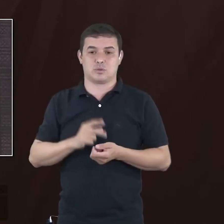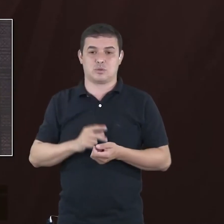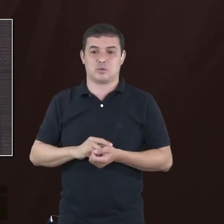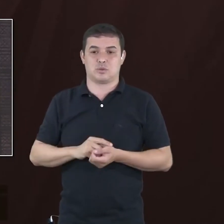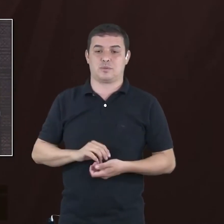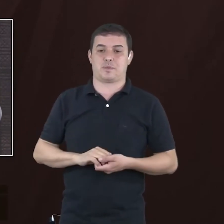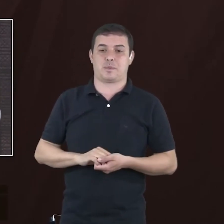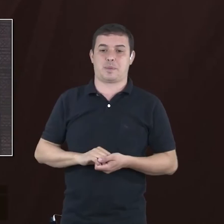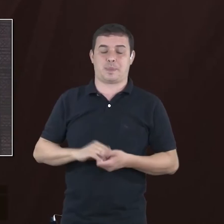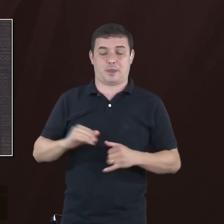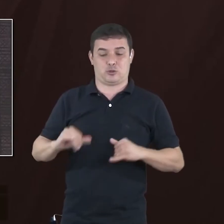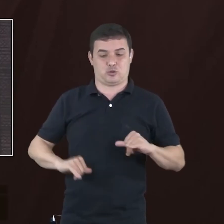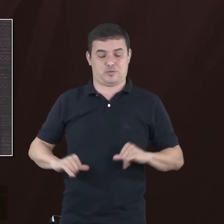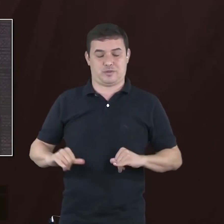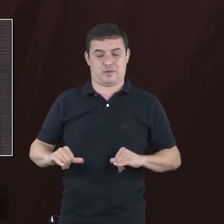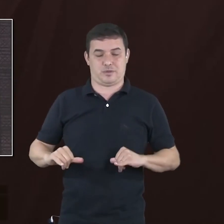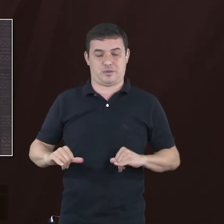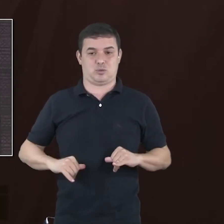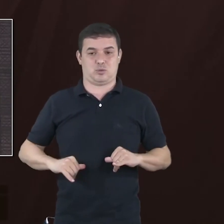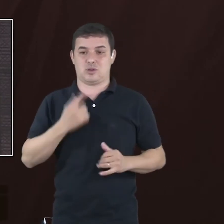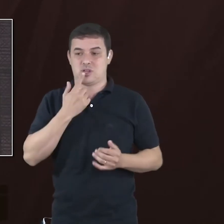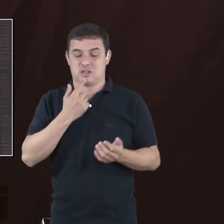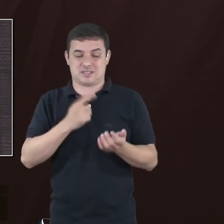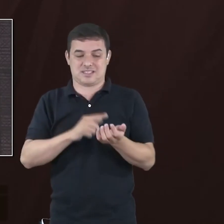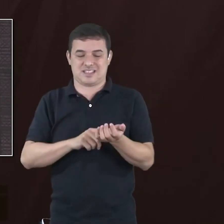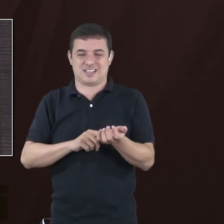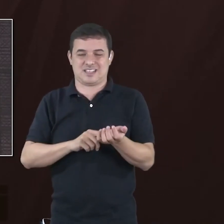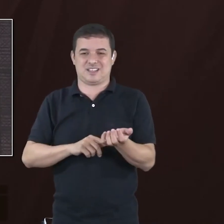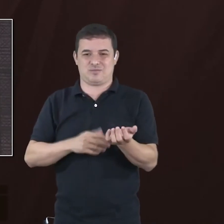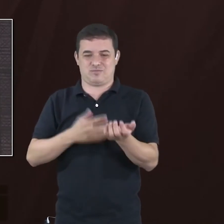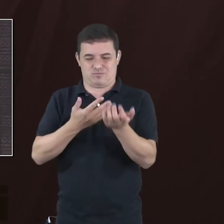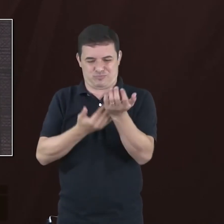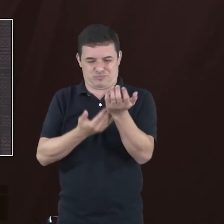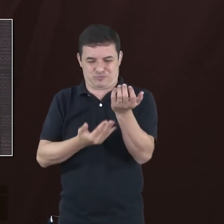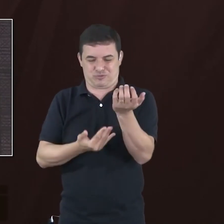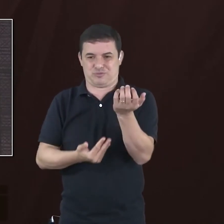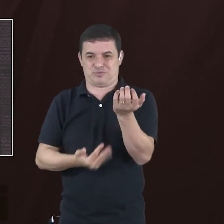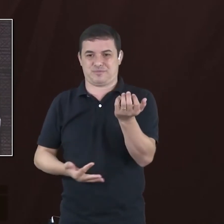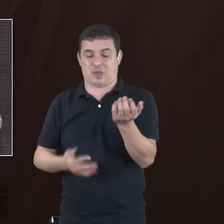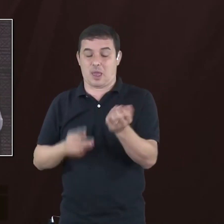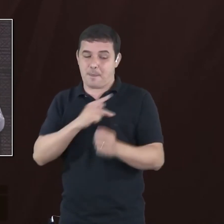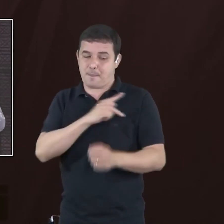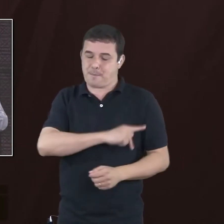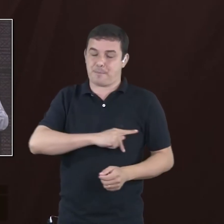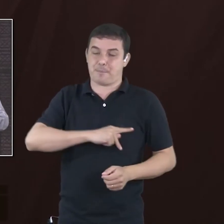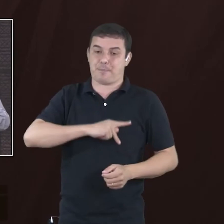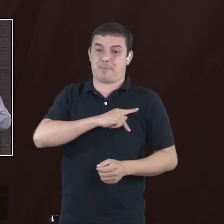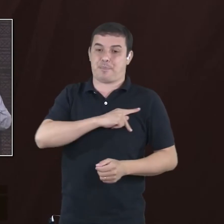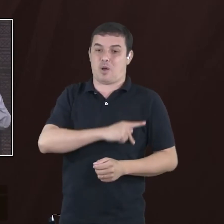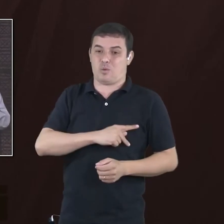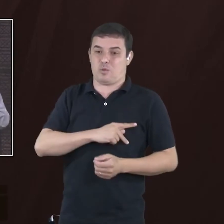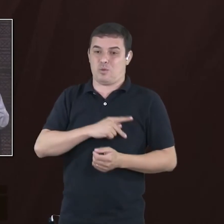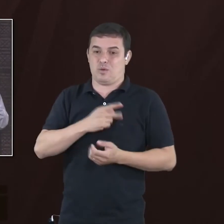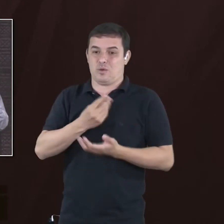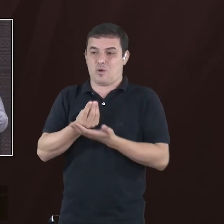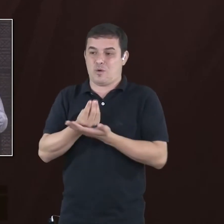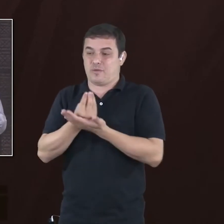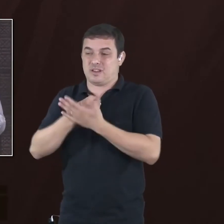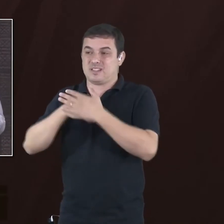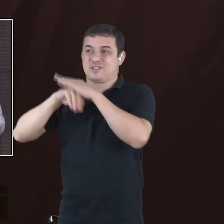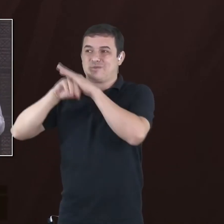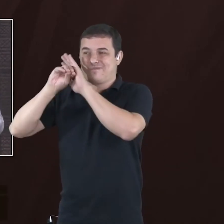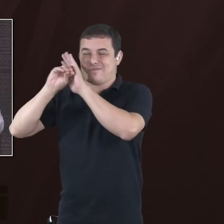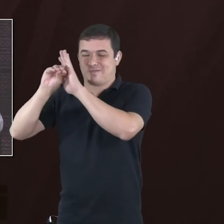refere-se derramamento de sangue. Então Paulo estava derramando o seu sangue, sendo oferecido como uma